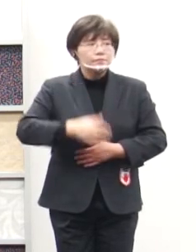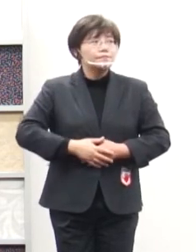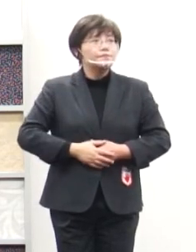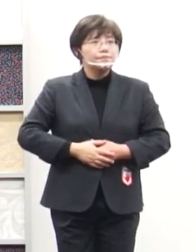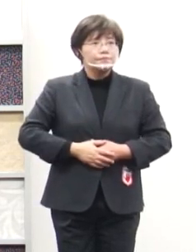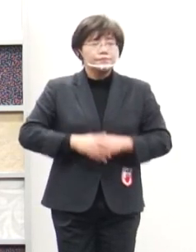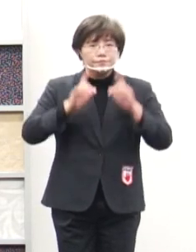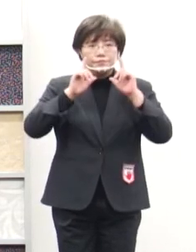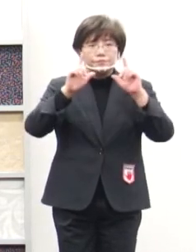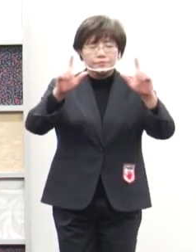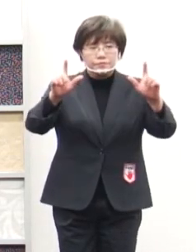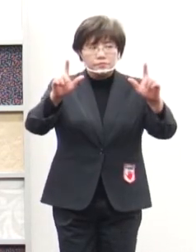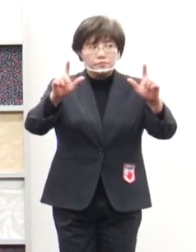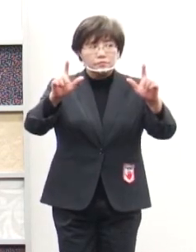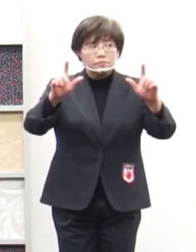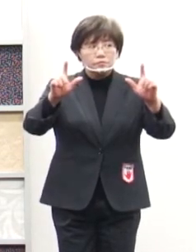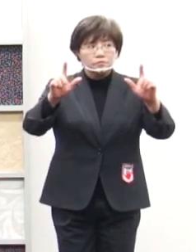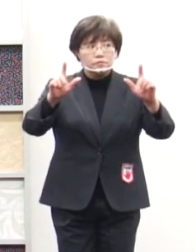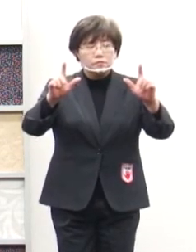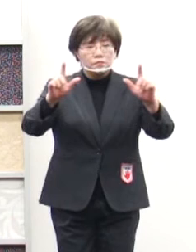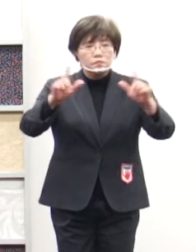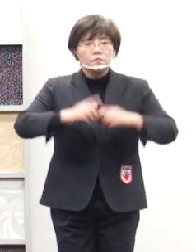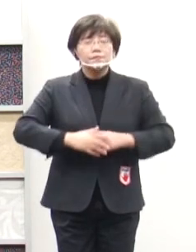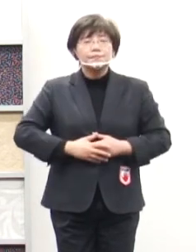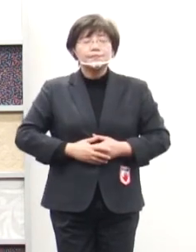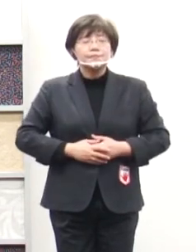経済センサスだと飲食店の、